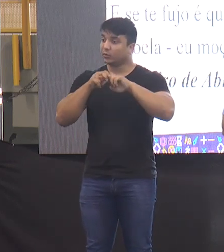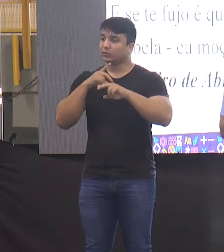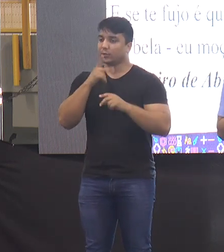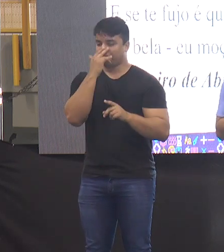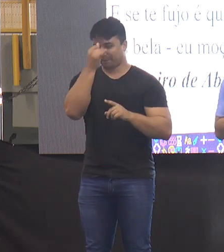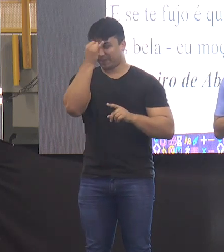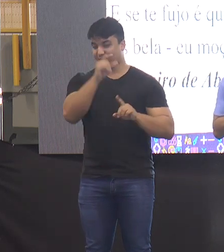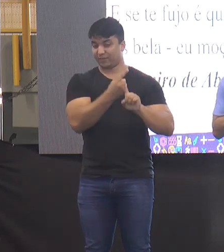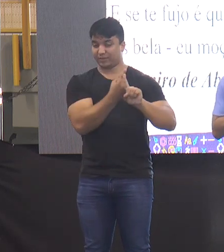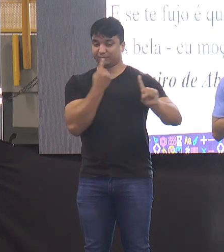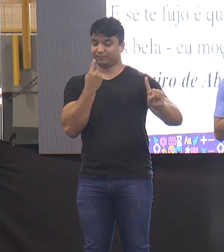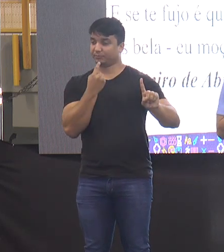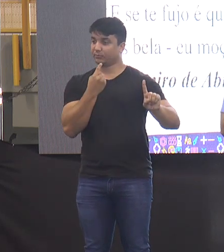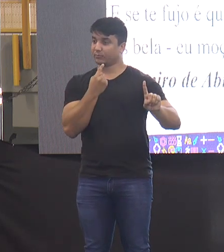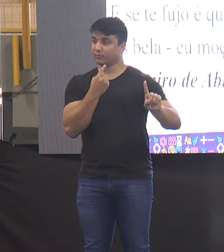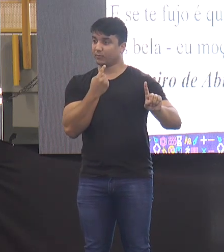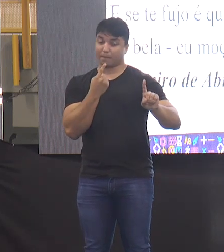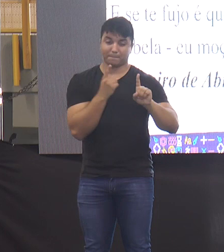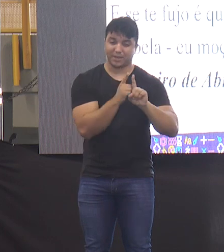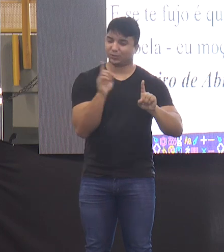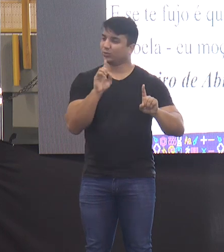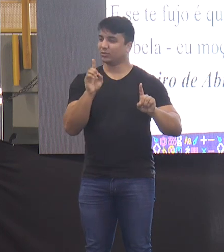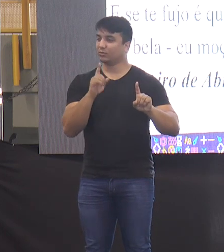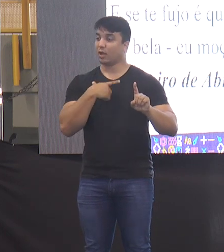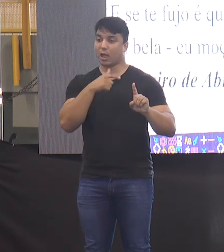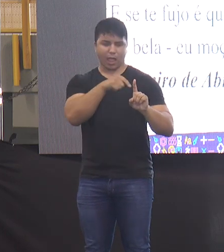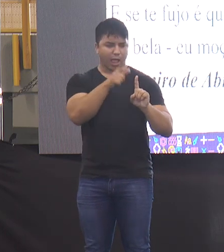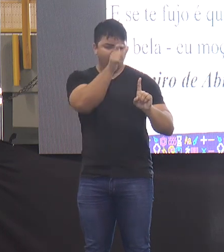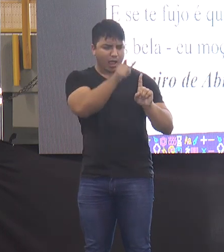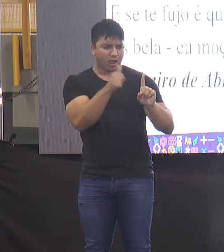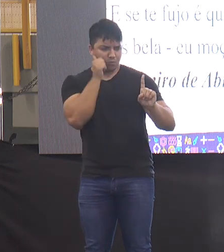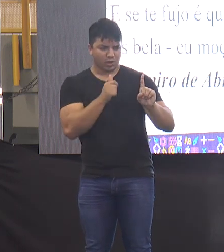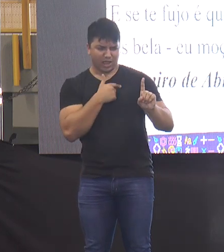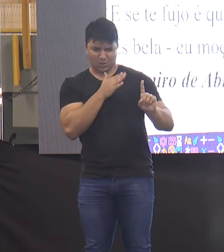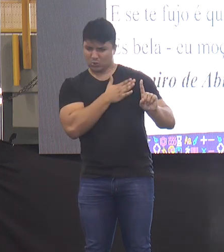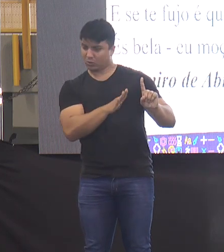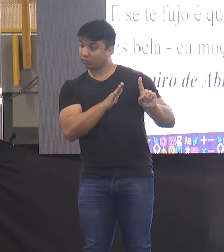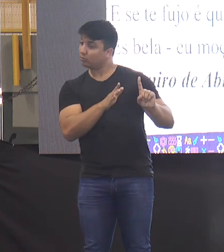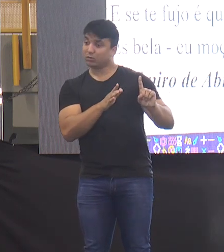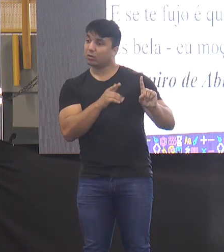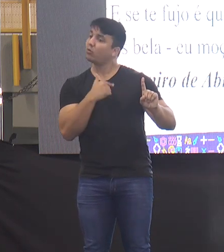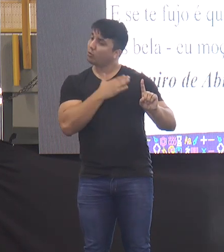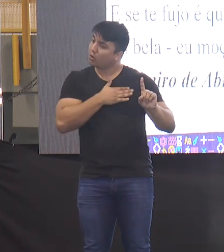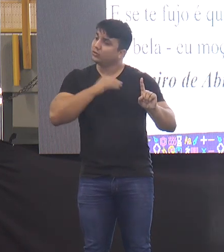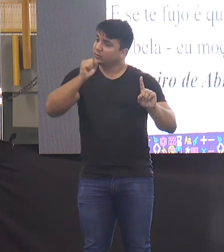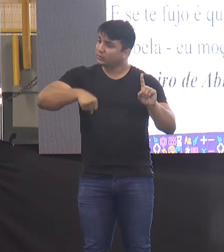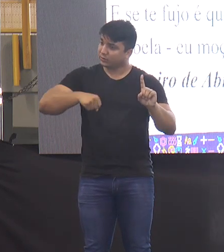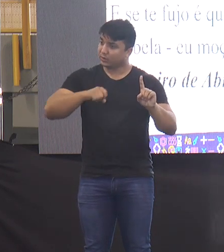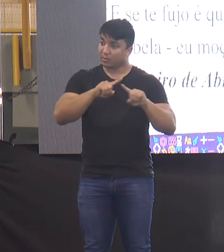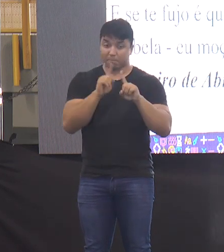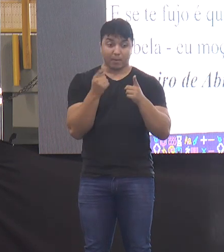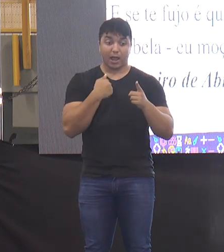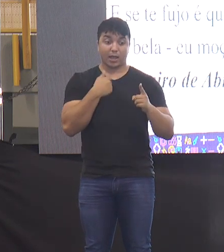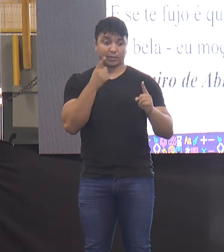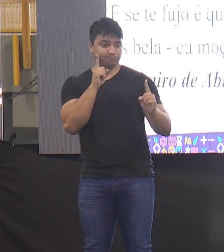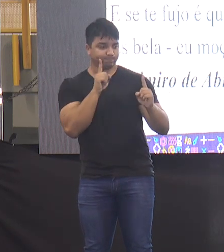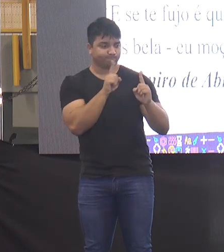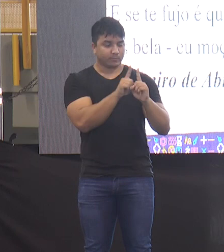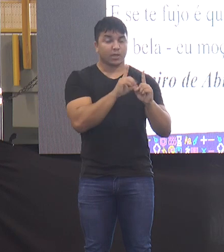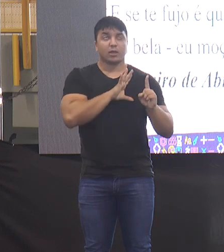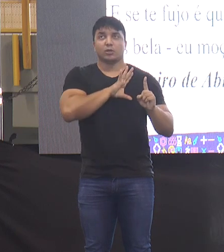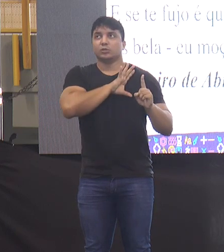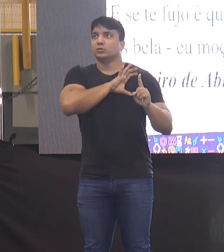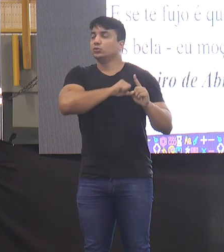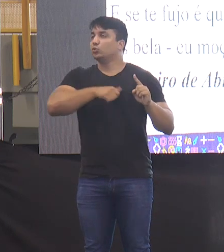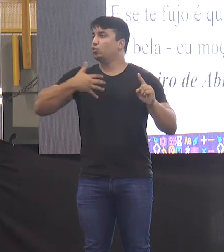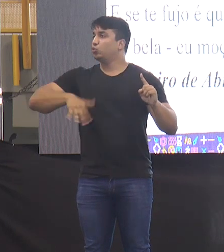a evita. Ele não evita a mulher porque não gosta dela. Ele evita a mulher porque ele gosta